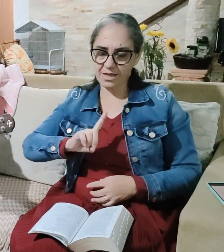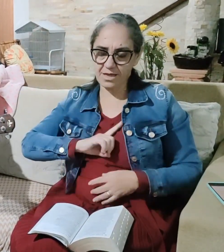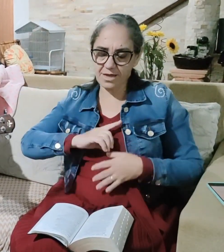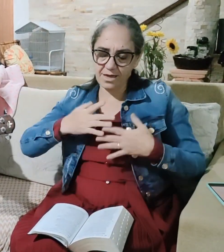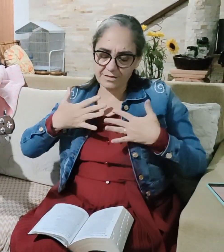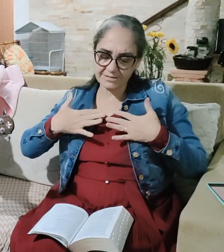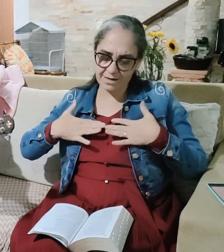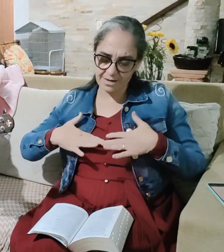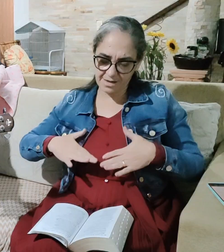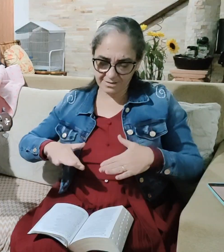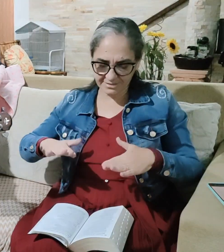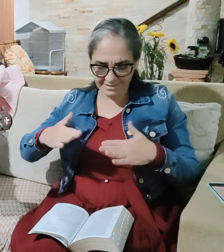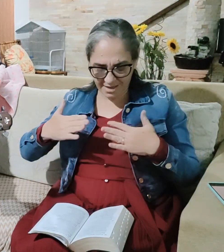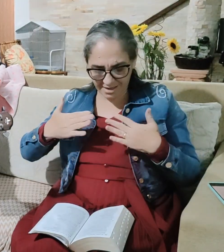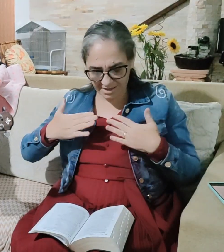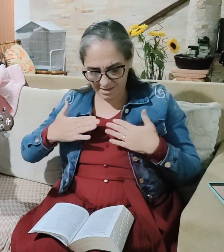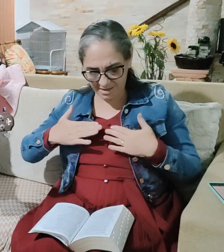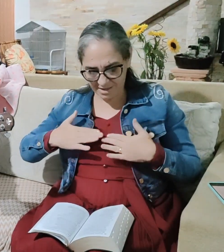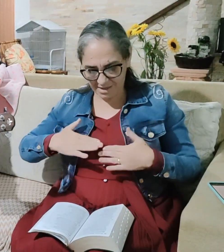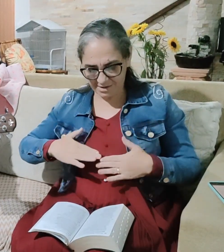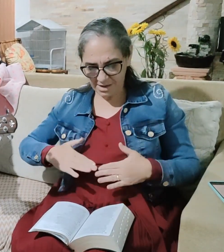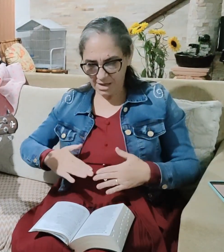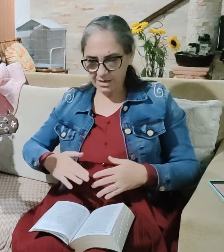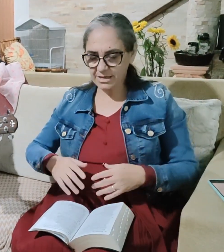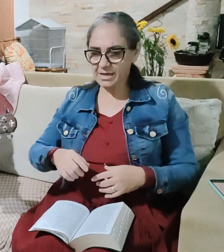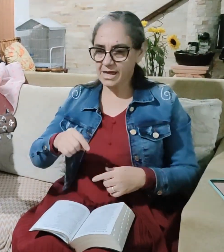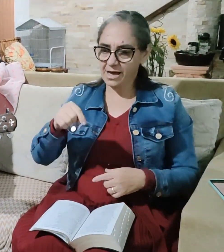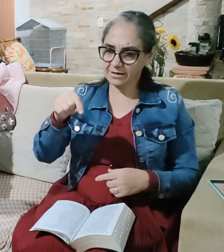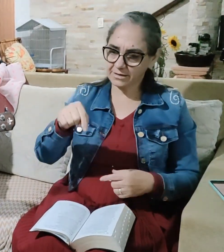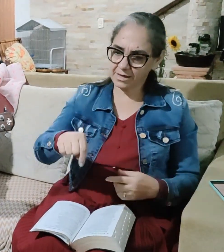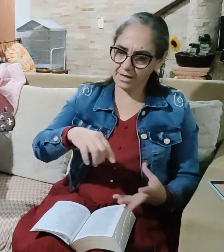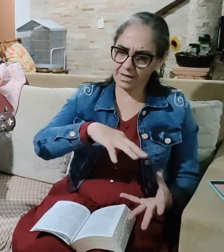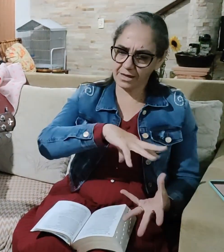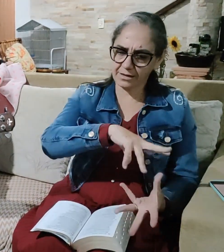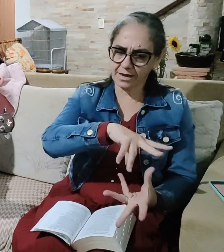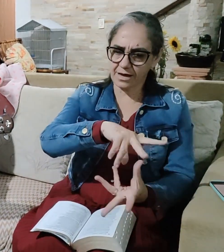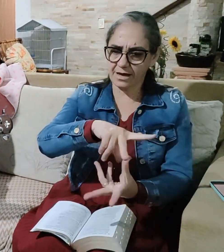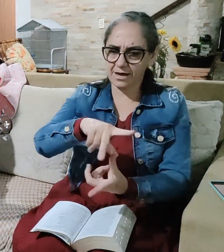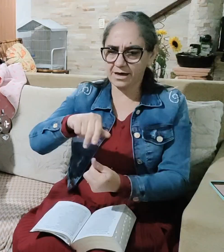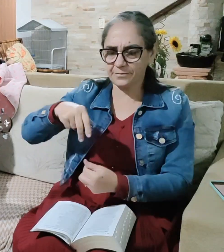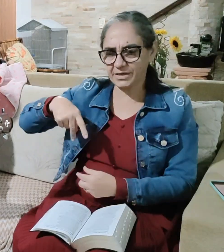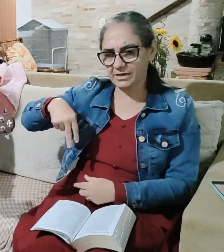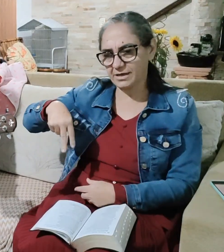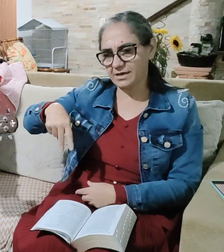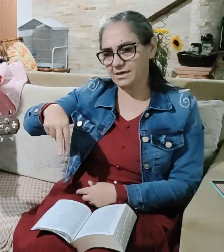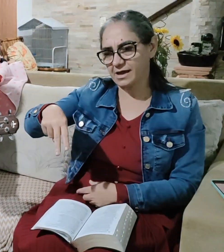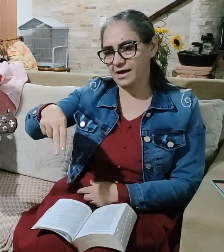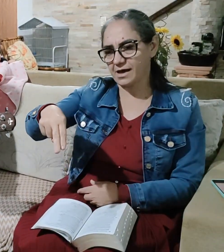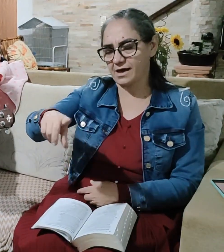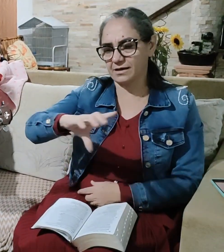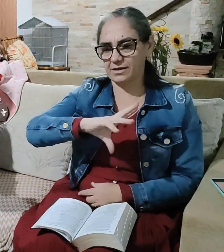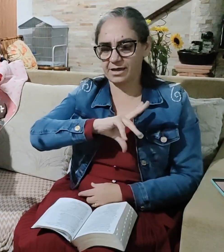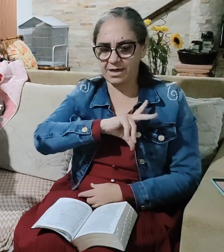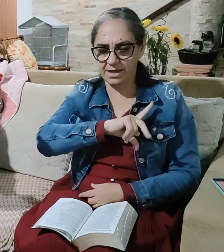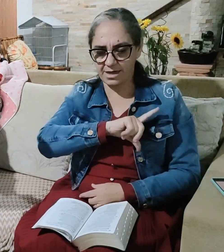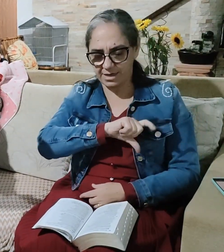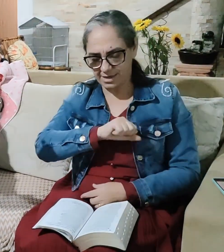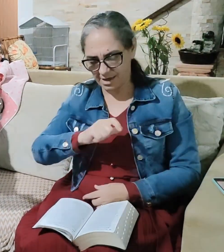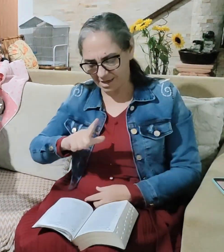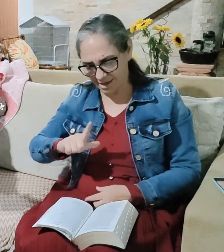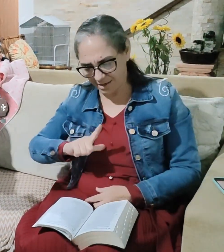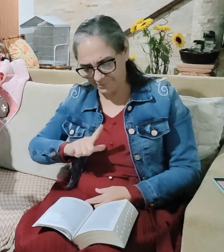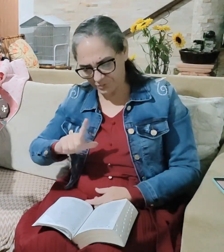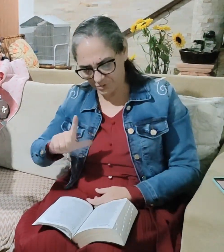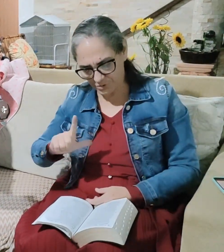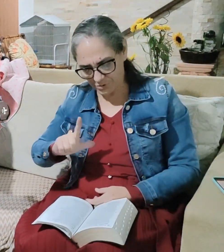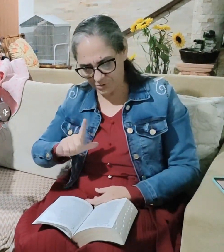descansar e aqui caminhar em